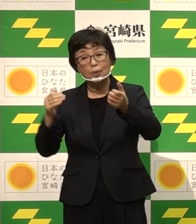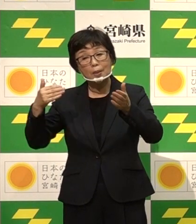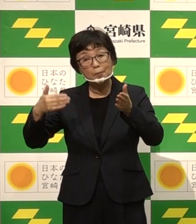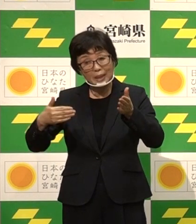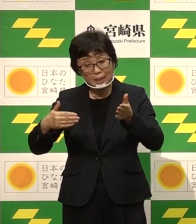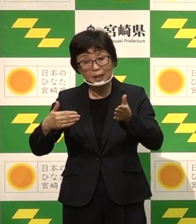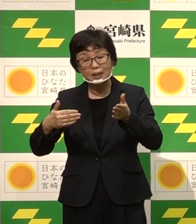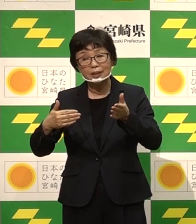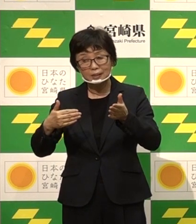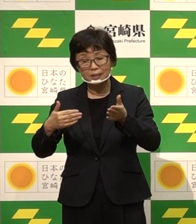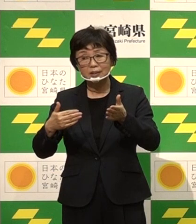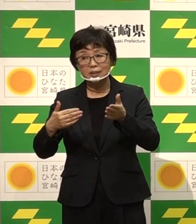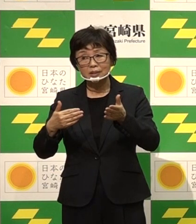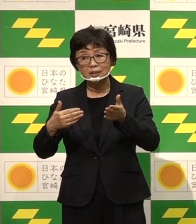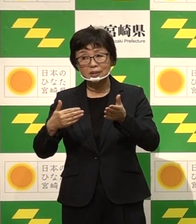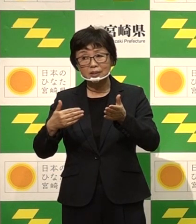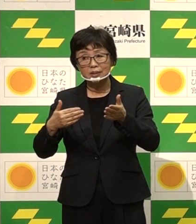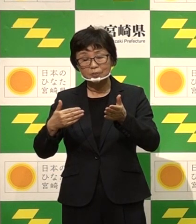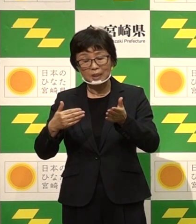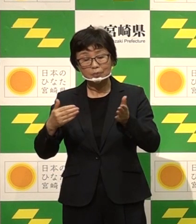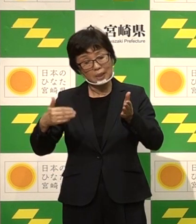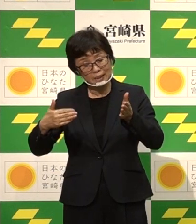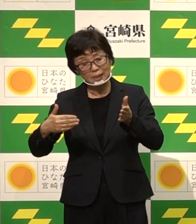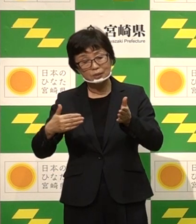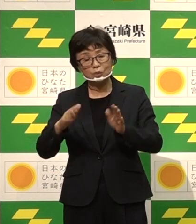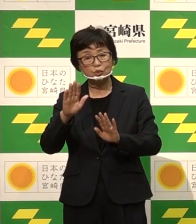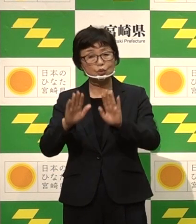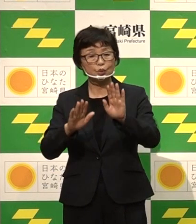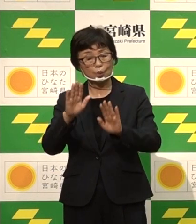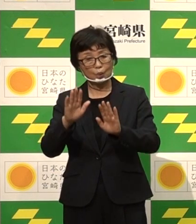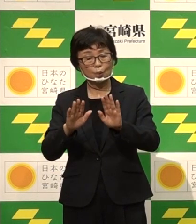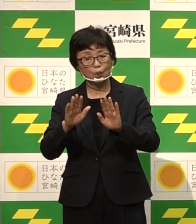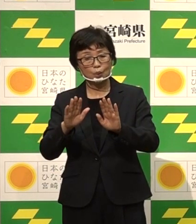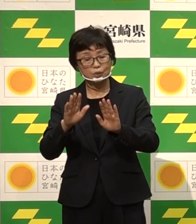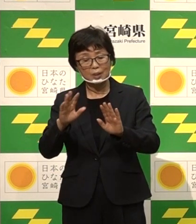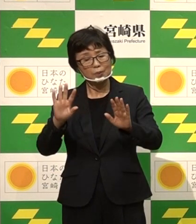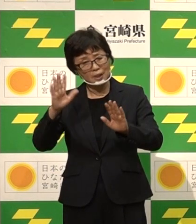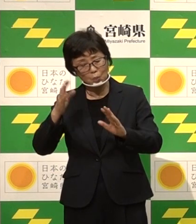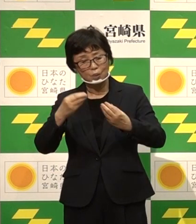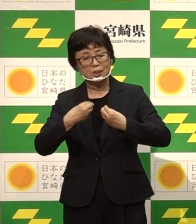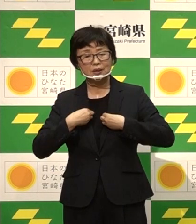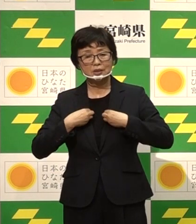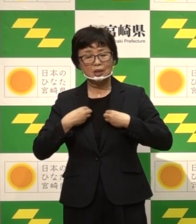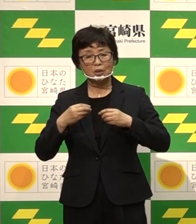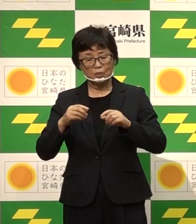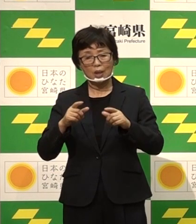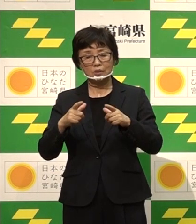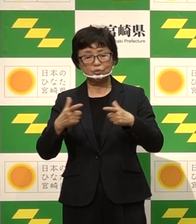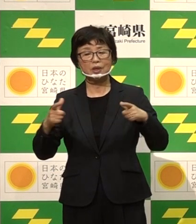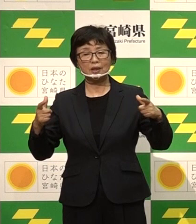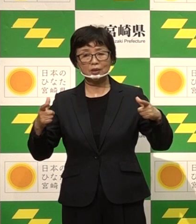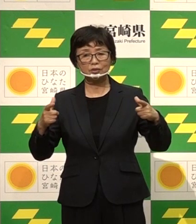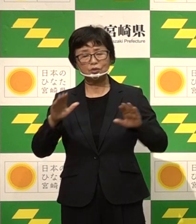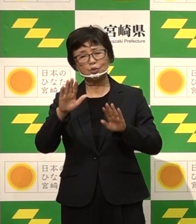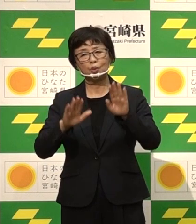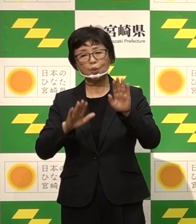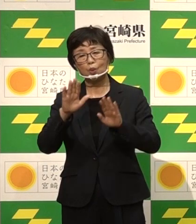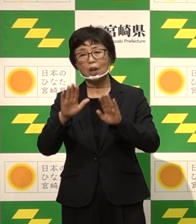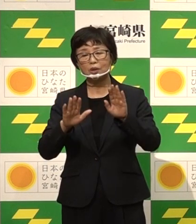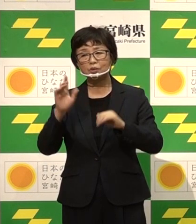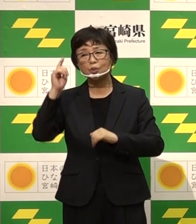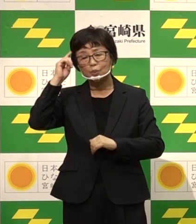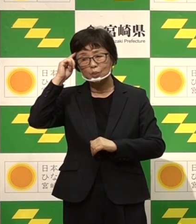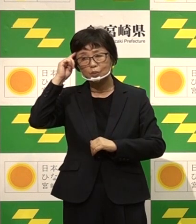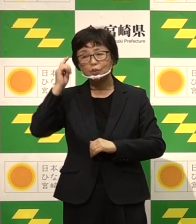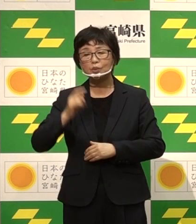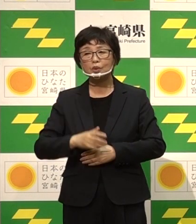だその、まあ、開きがある、また開きの中で感染が拡大している状況はあるという、そういった今状況になろうかと